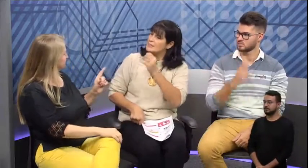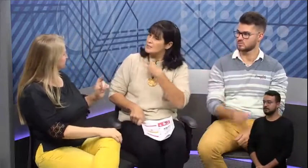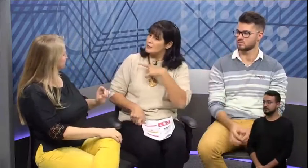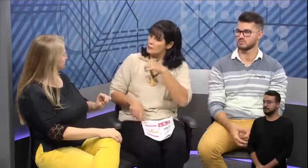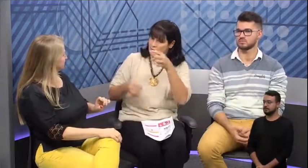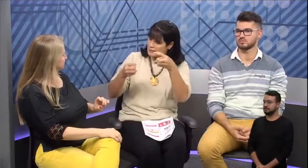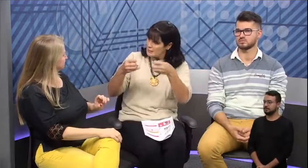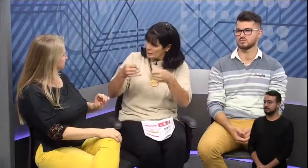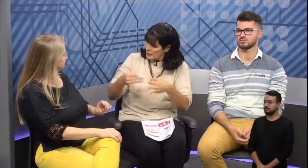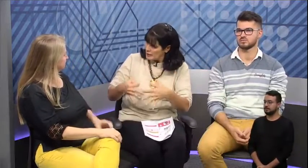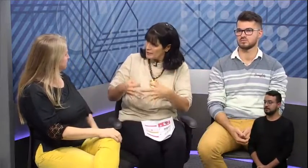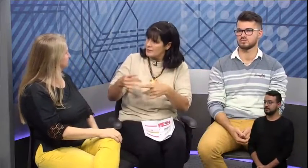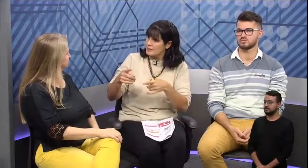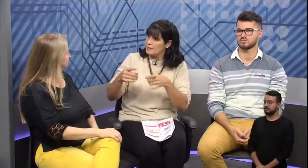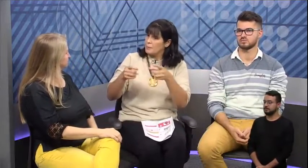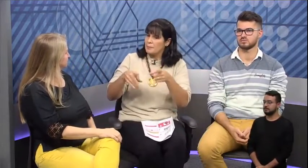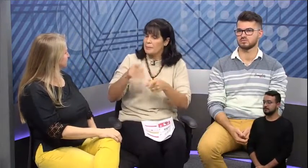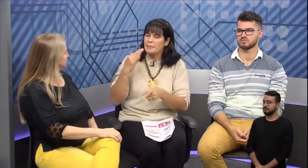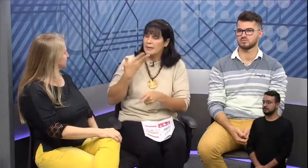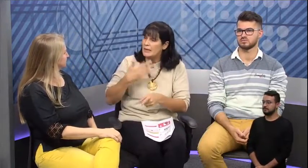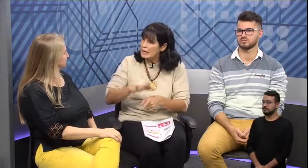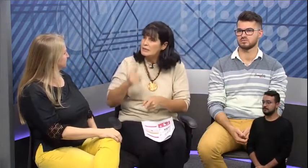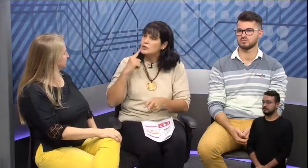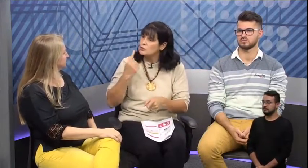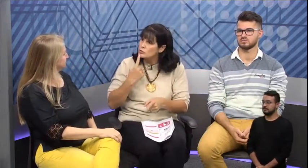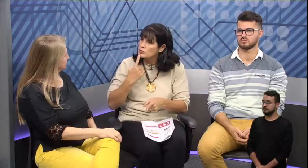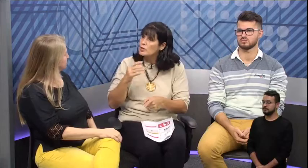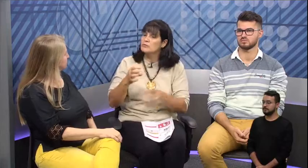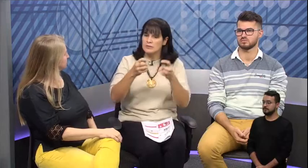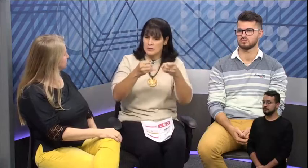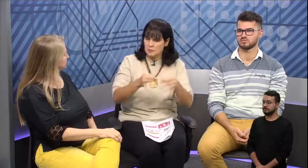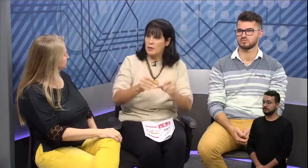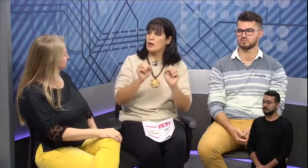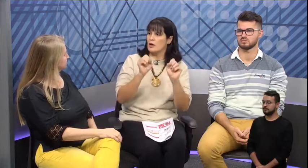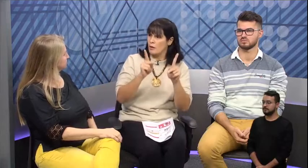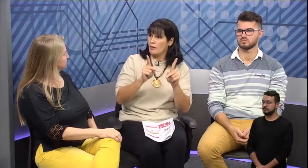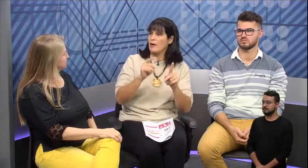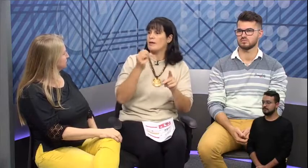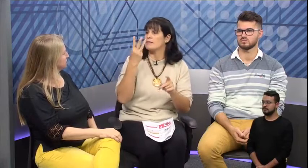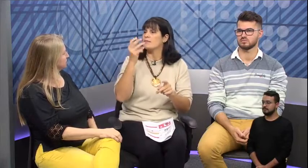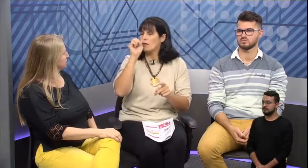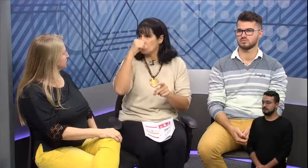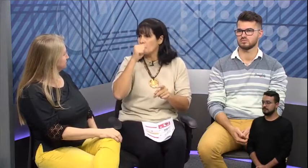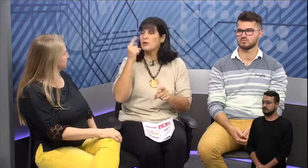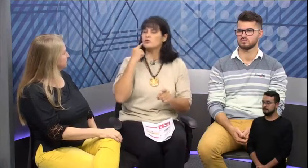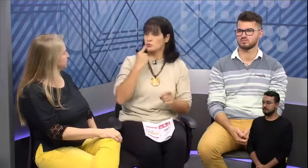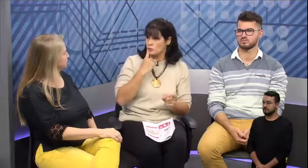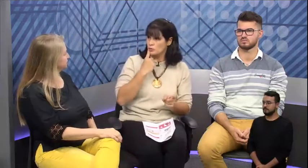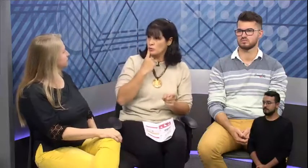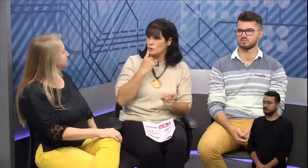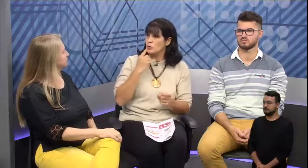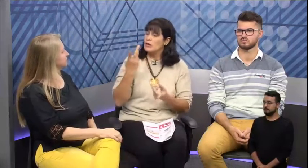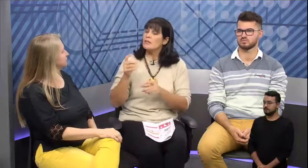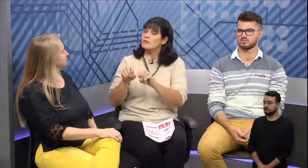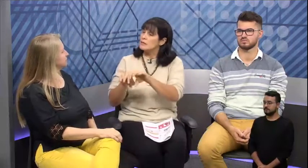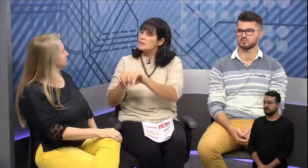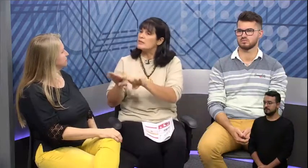explicar? Então, por exemplo, para as crianças surdas, você conta a história dos Três Porquinhos